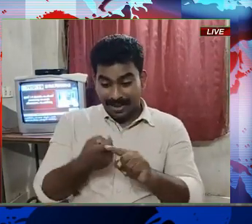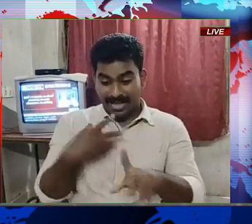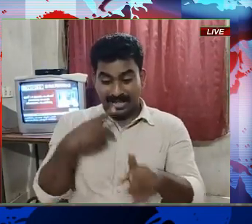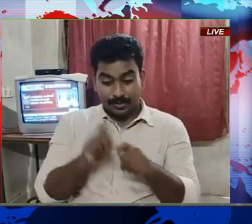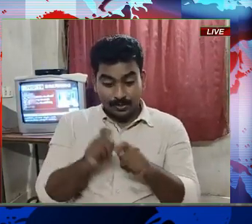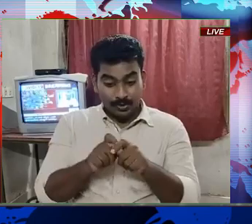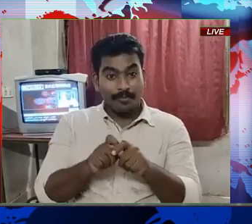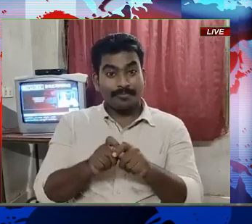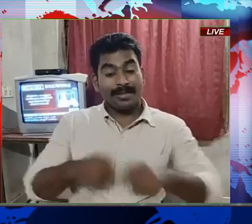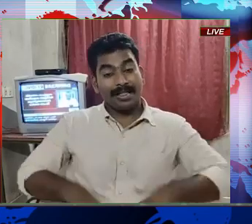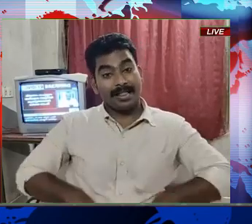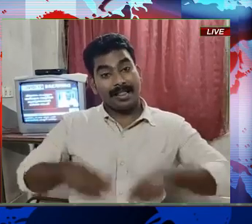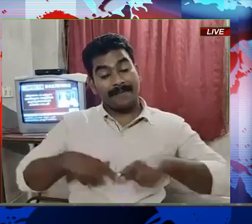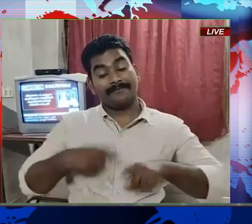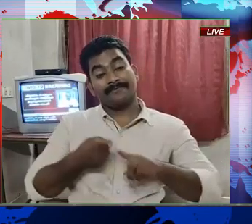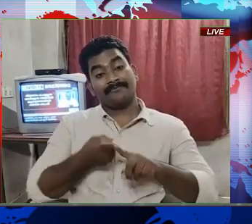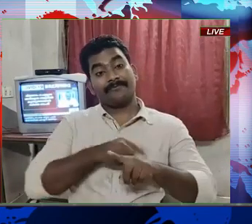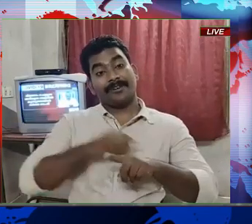മിൽമയുടെ പാലും